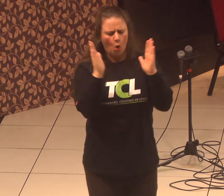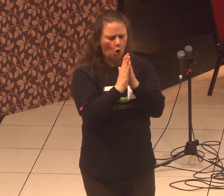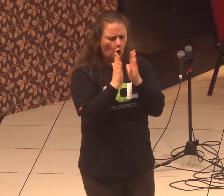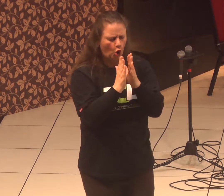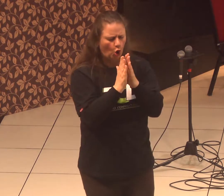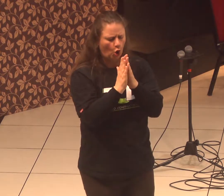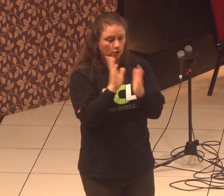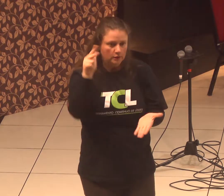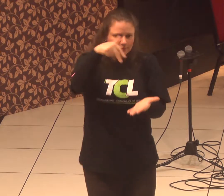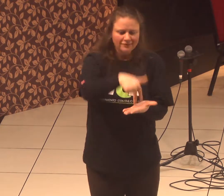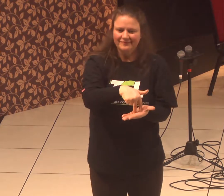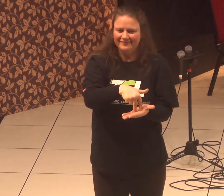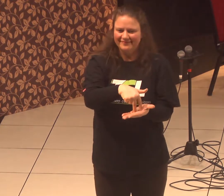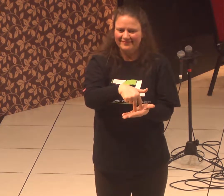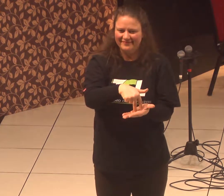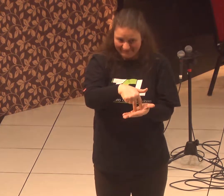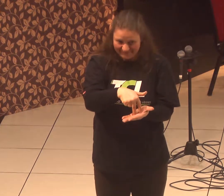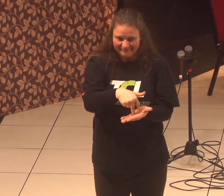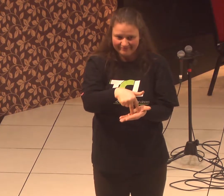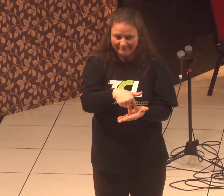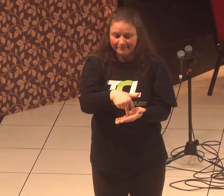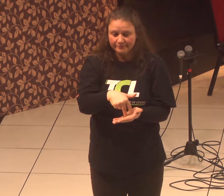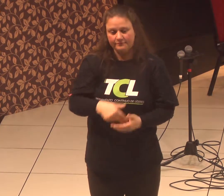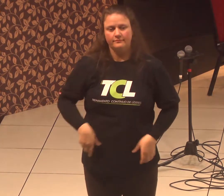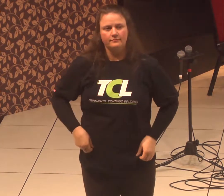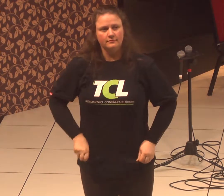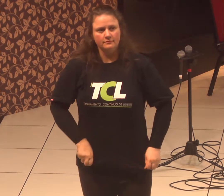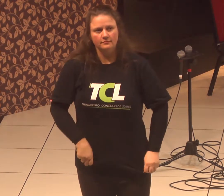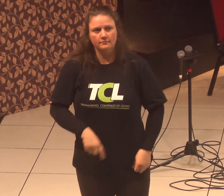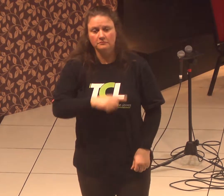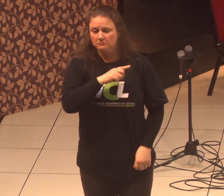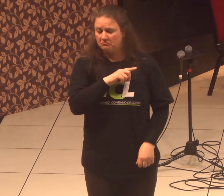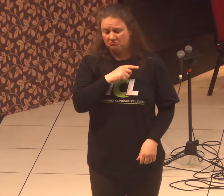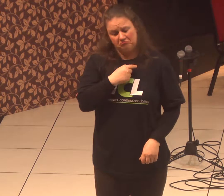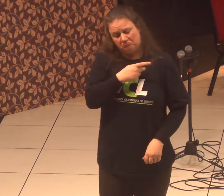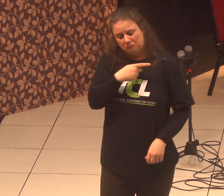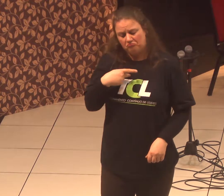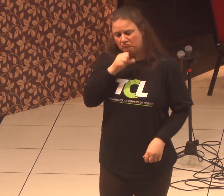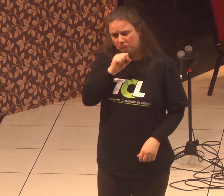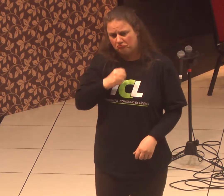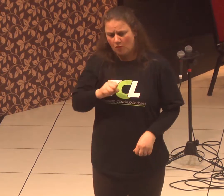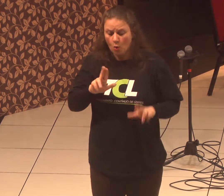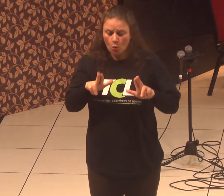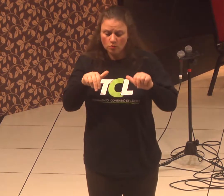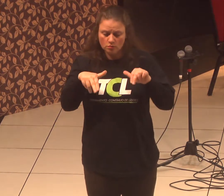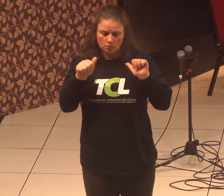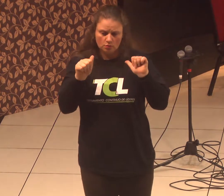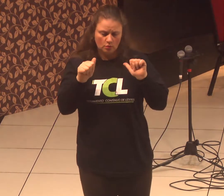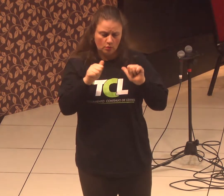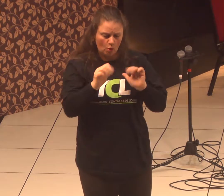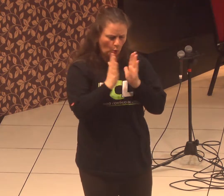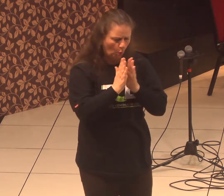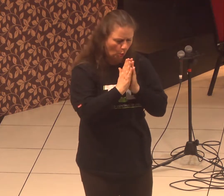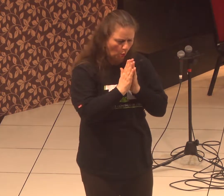Sabe, eu nunca orei para que um morto ressuscitasse, orei por gente